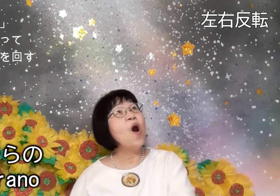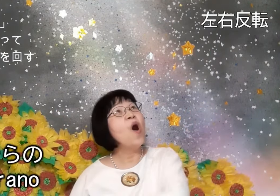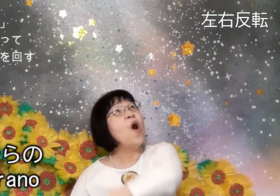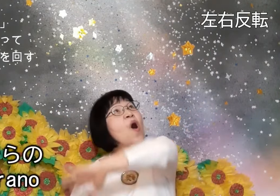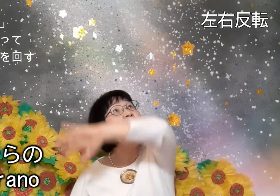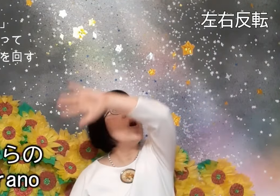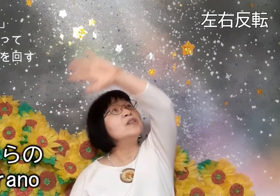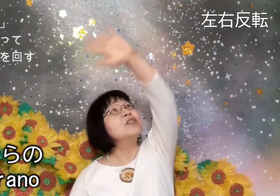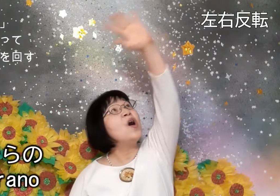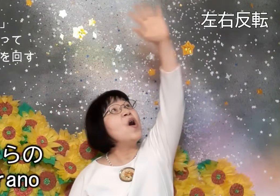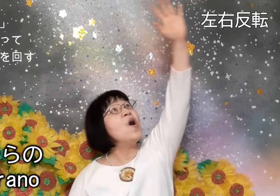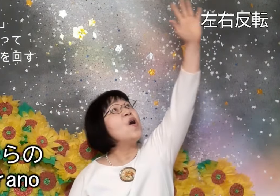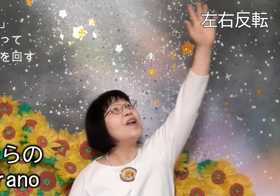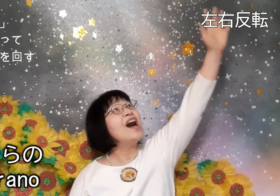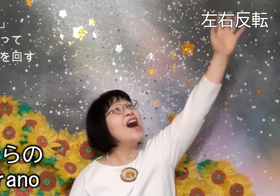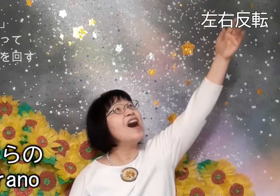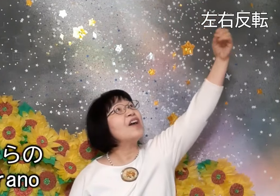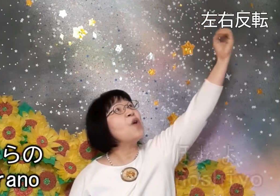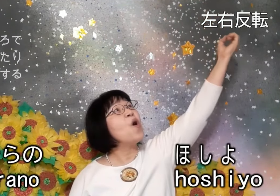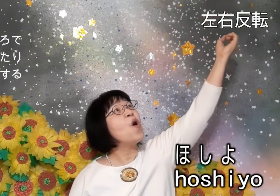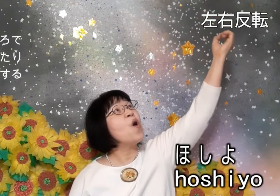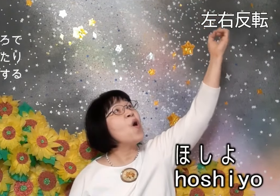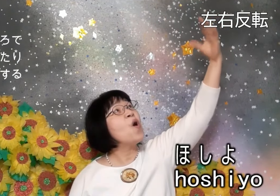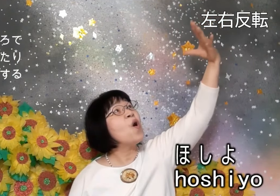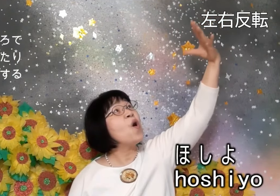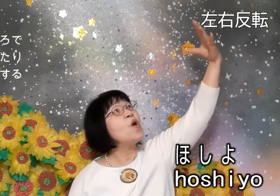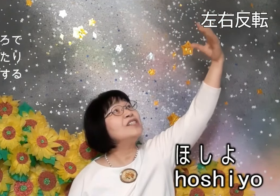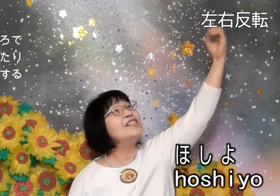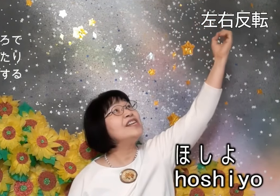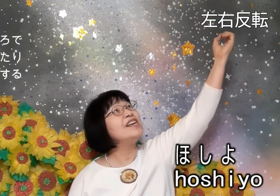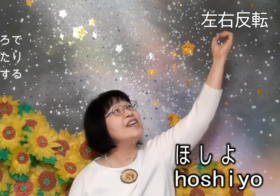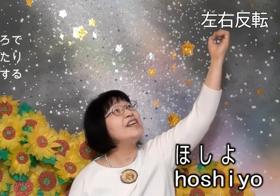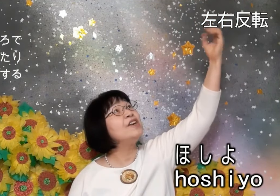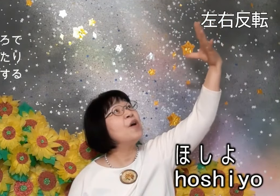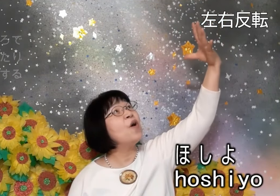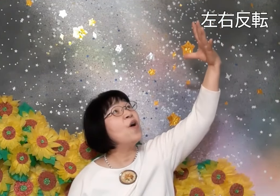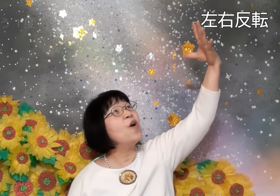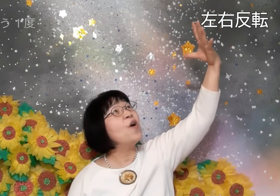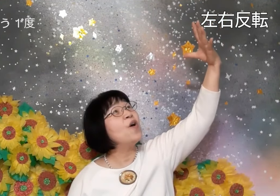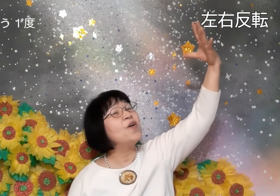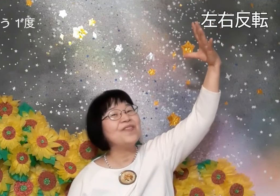お空の星よ。